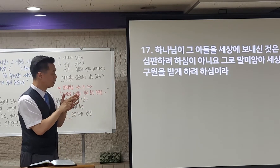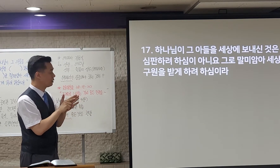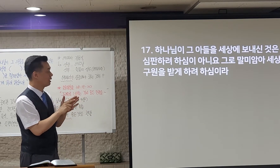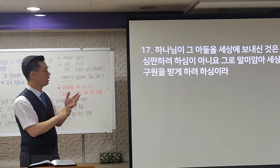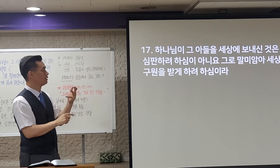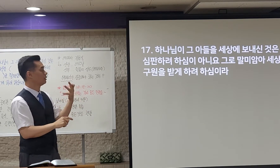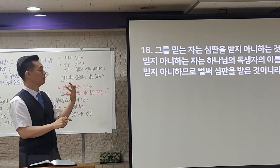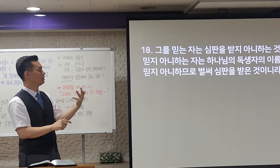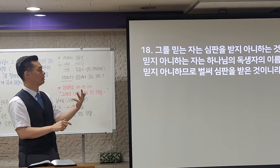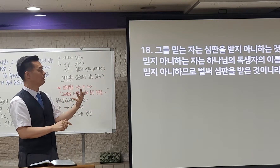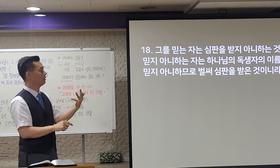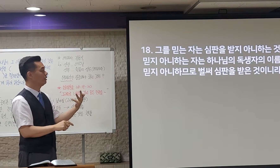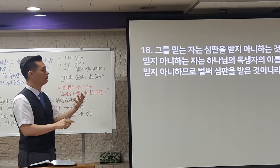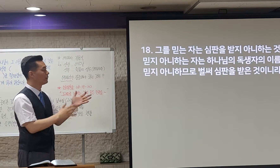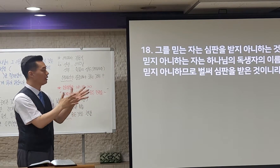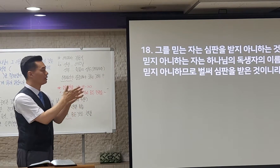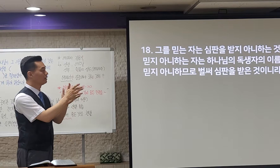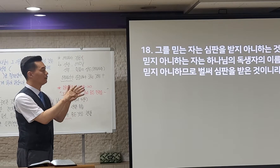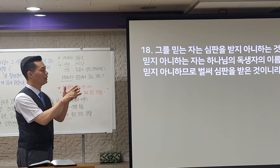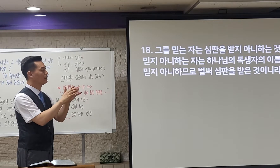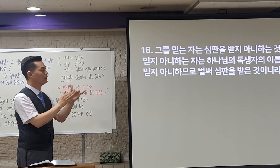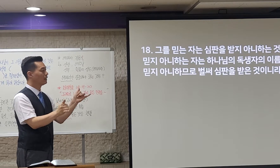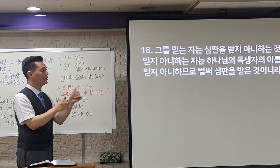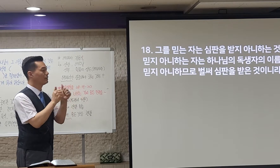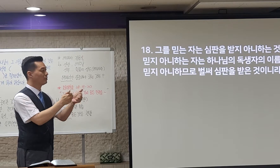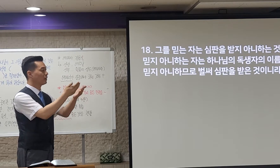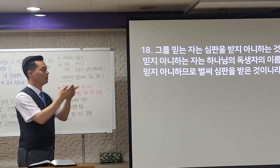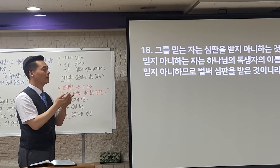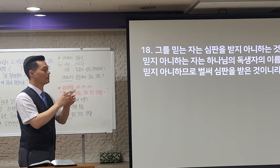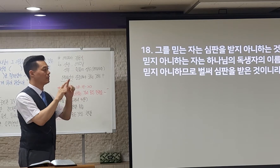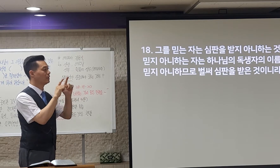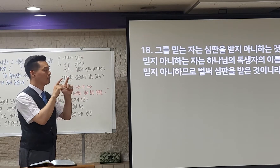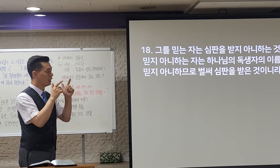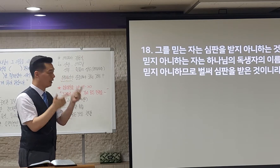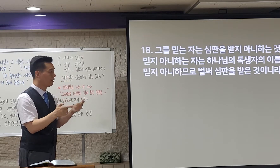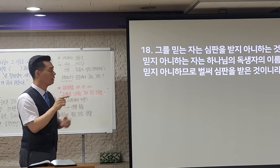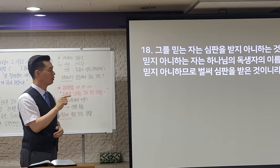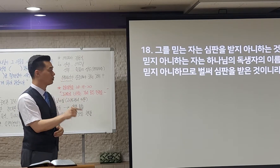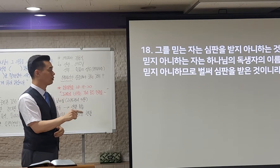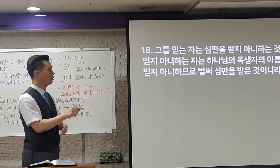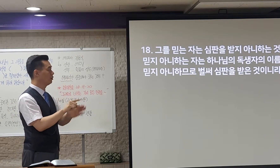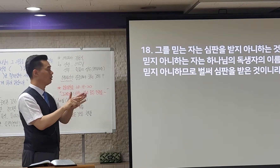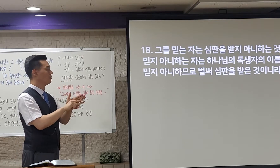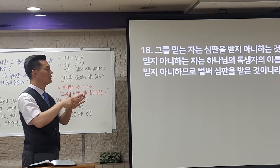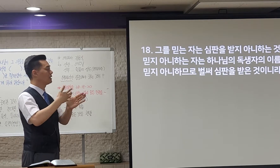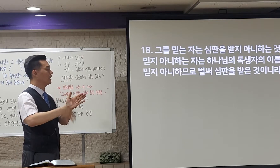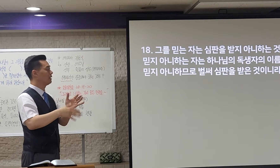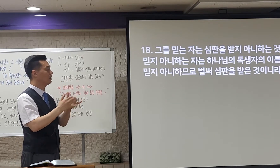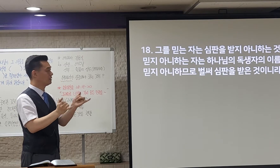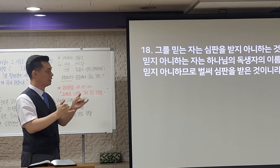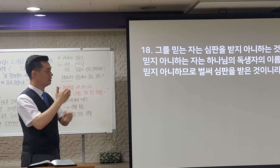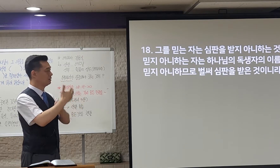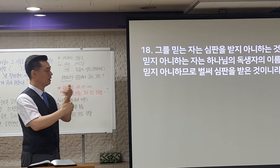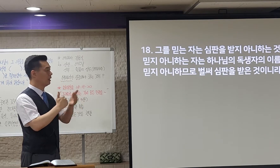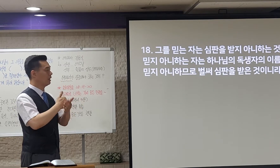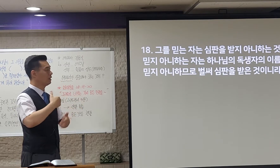하심이라. 8절 그를 믿는 자는 심판을 받지 아니하는 것이요 믿지 아니하는 자는